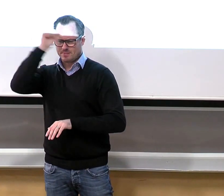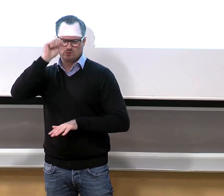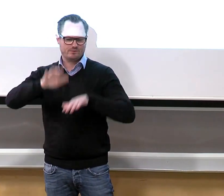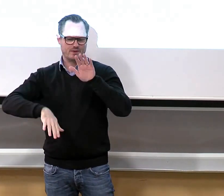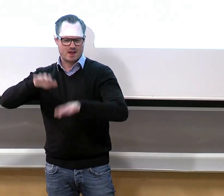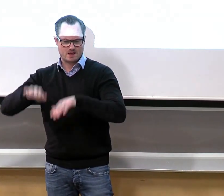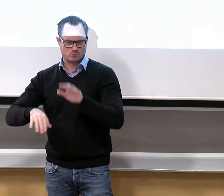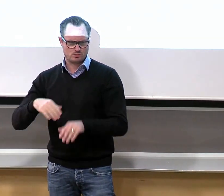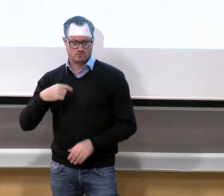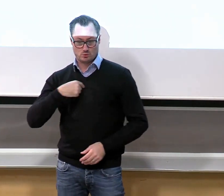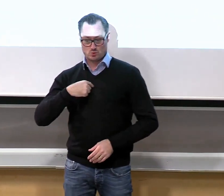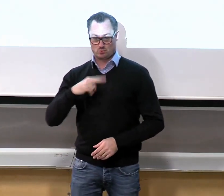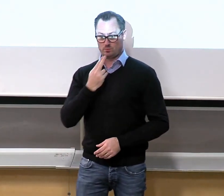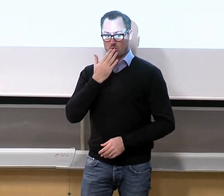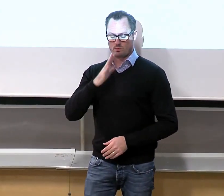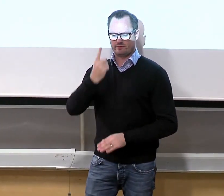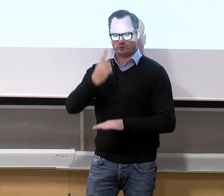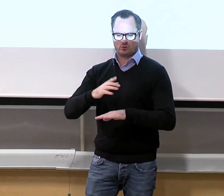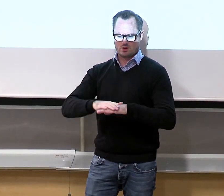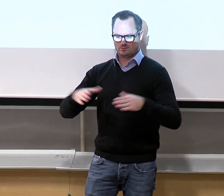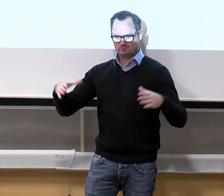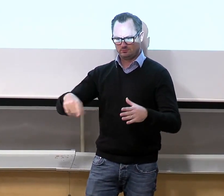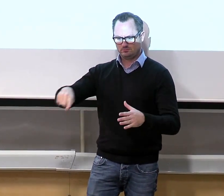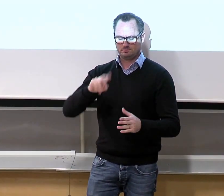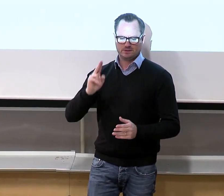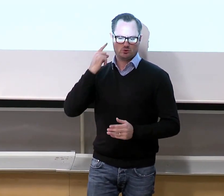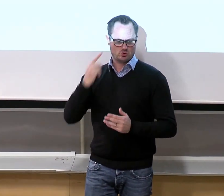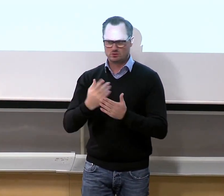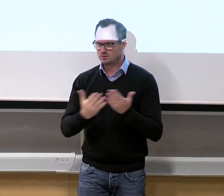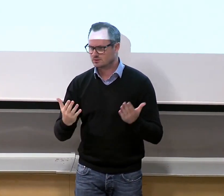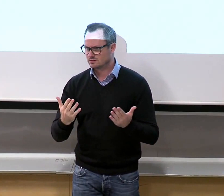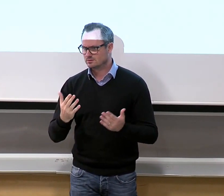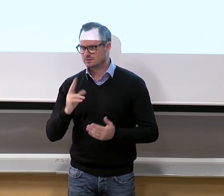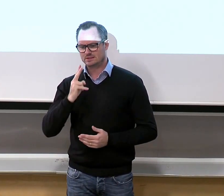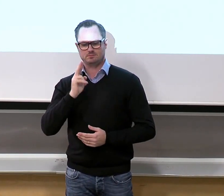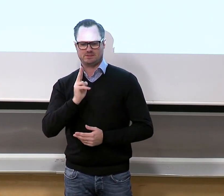lite, en del hör inget. Så det är en enormt stor variation inom den här gruppen.